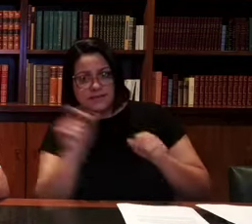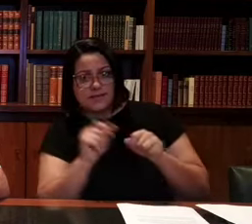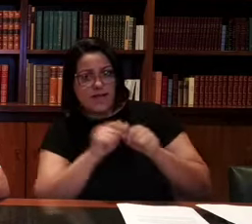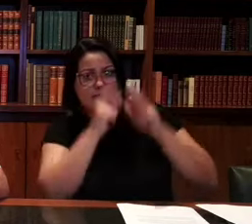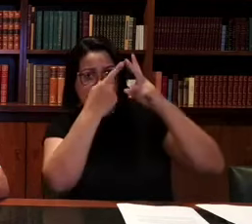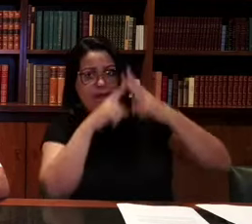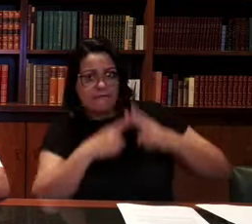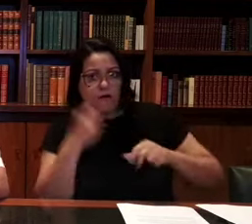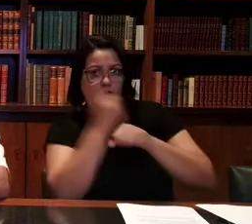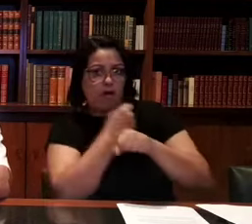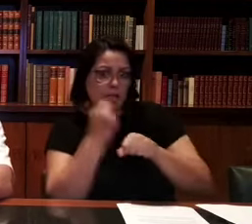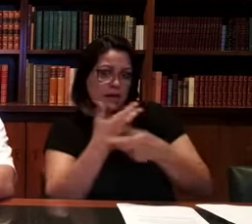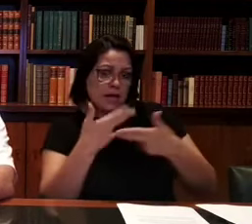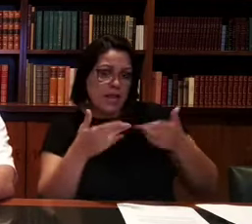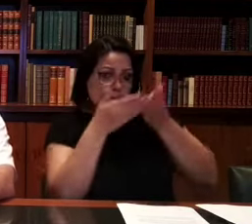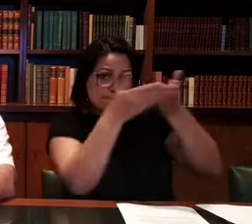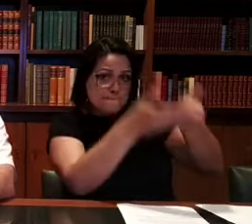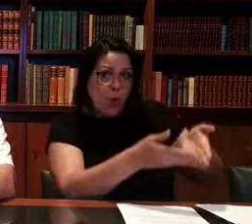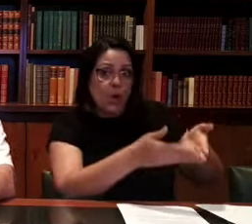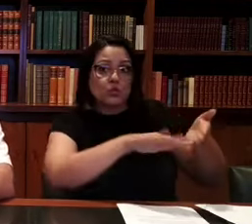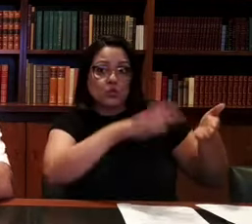E aí